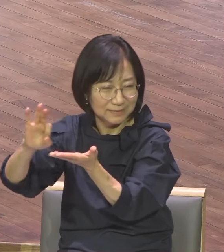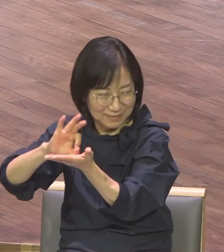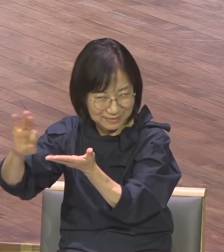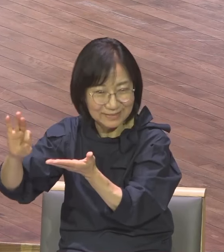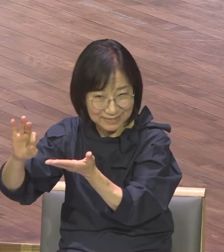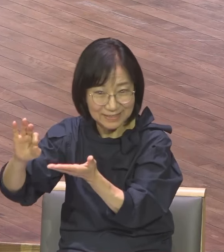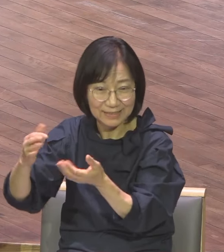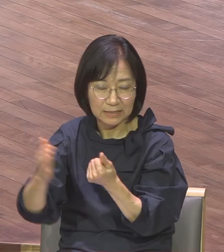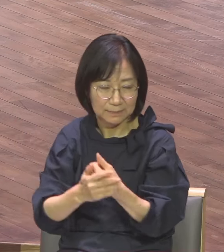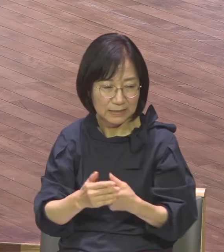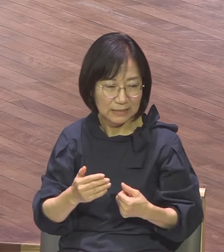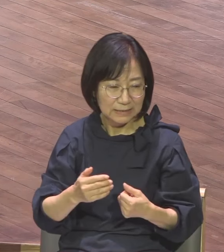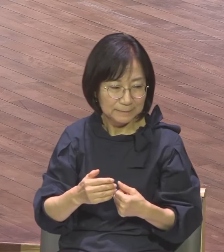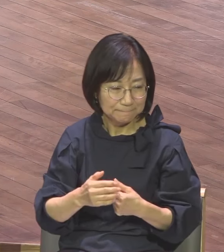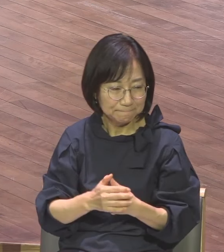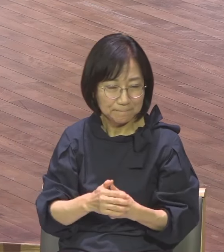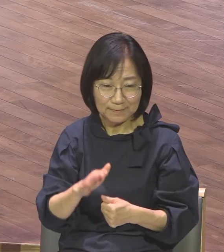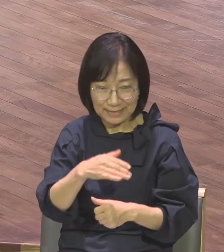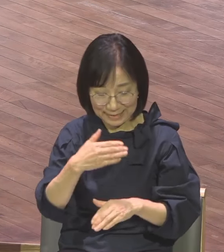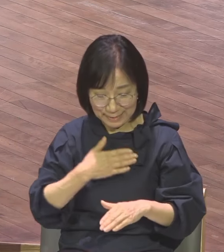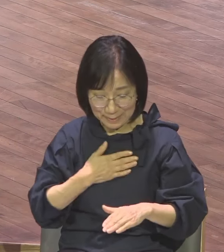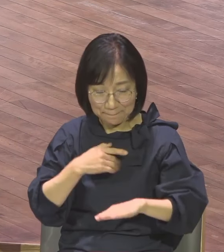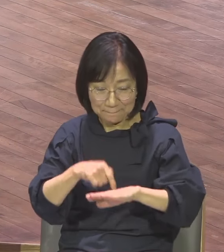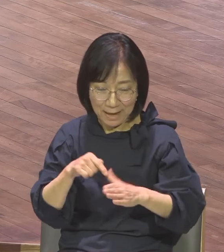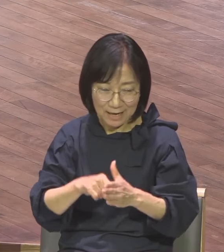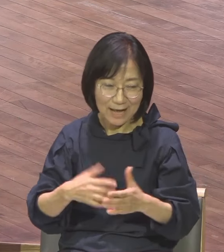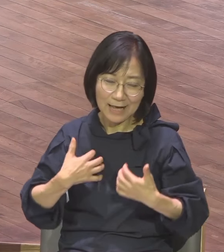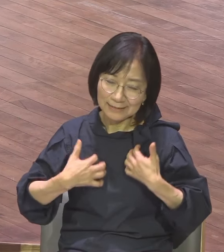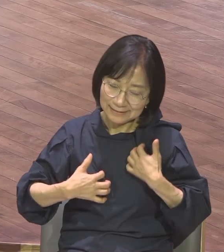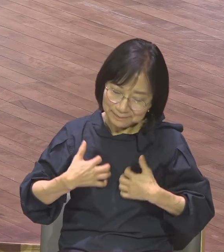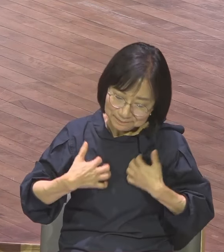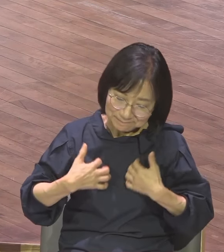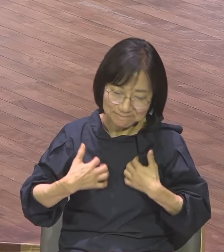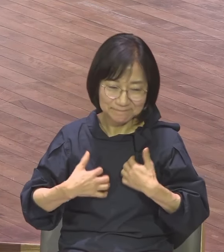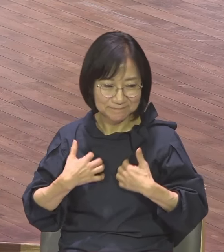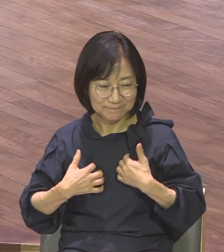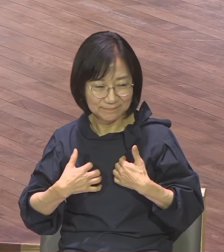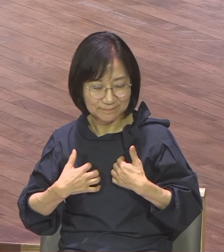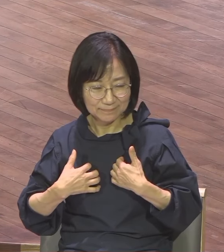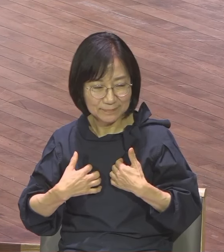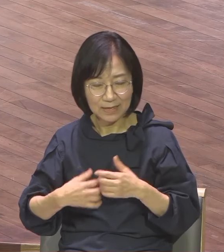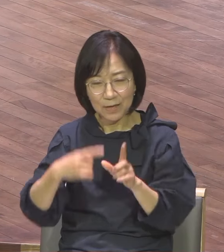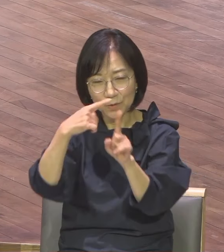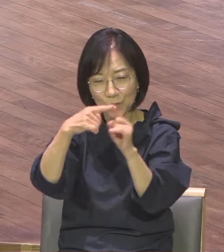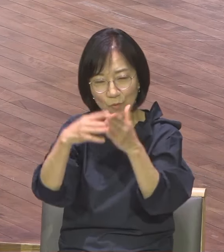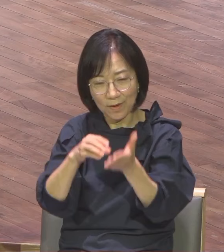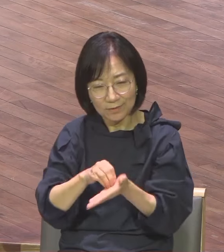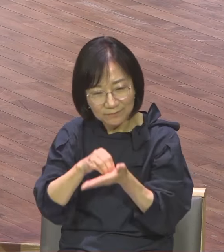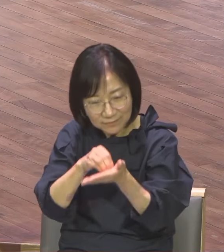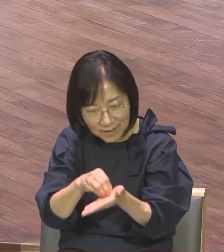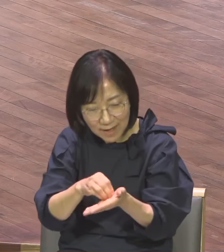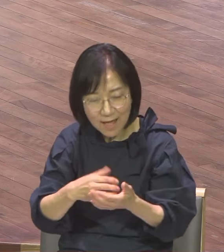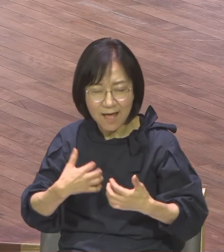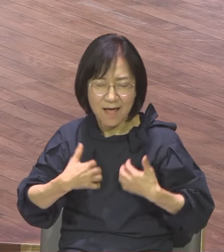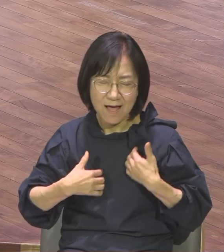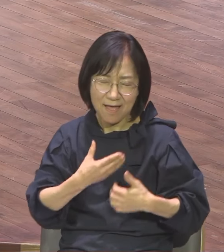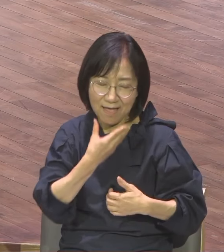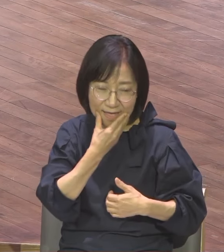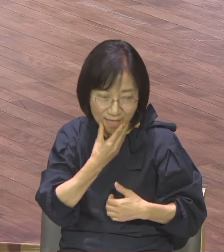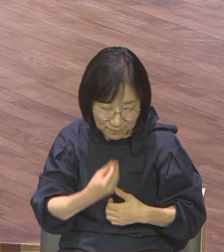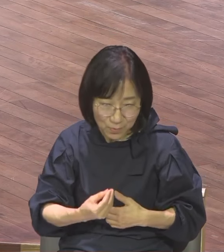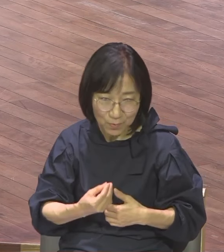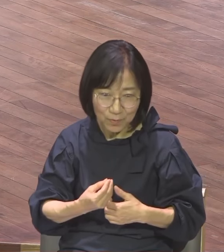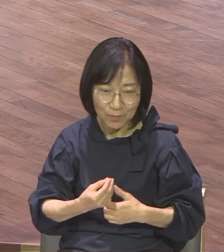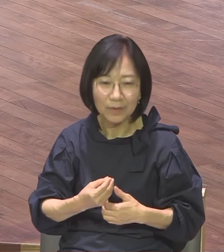신앙생활하면서 내 마음이 편하고 즐겁고 기쁘고 교회만 가면 천국 잔치에 참여한 것처럼 이 공동체를 살리는 선택을 하게